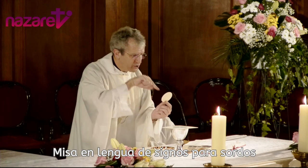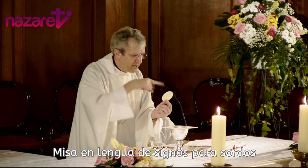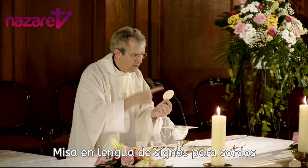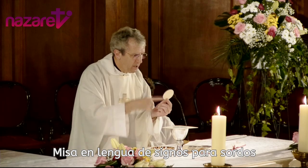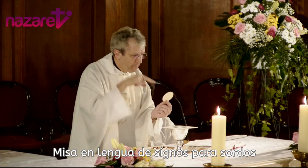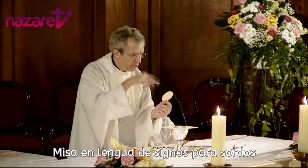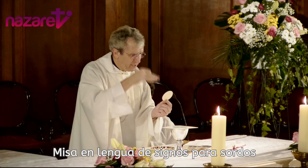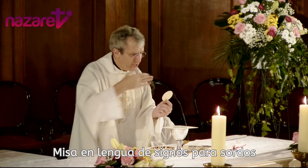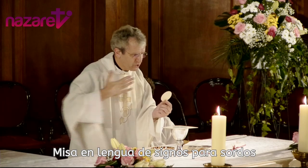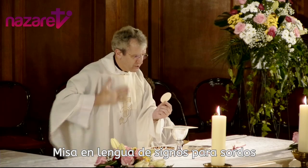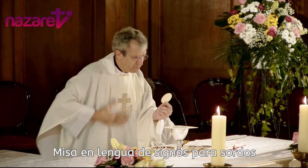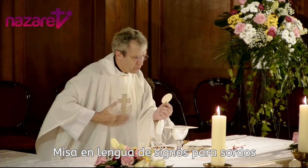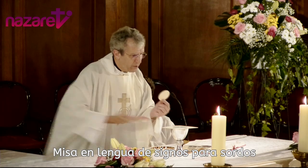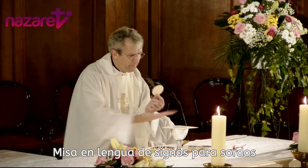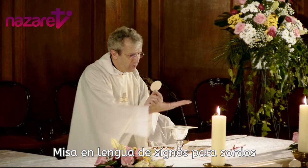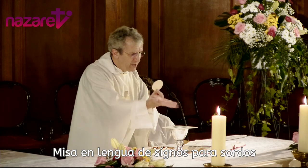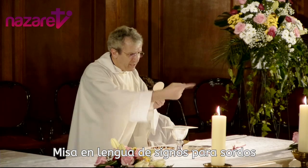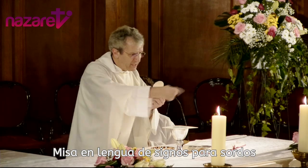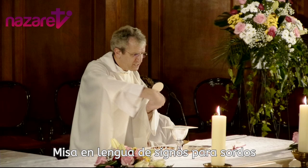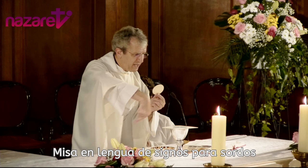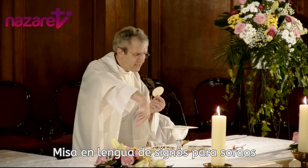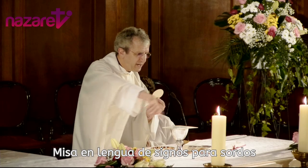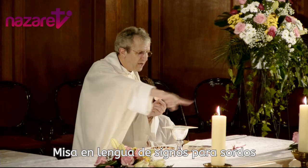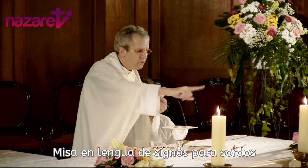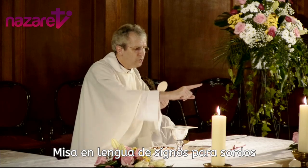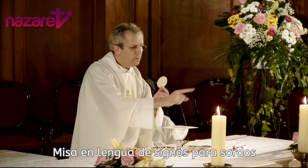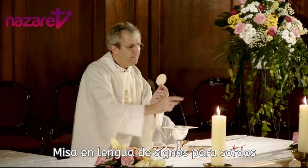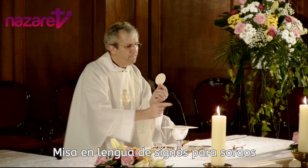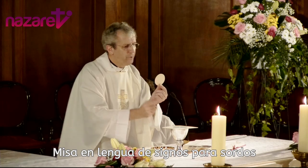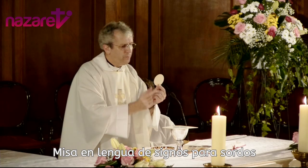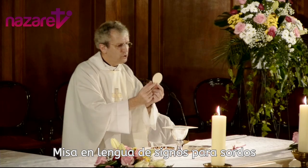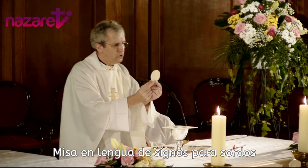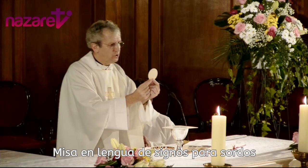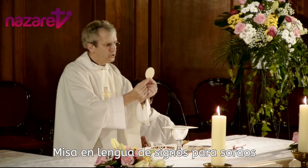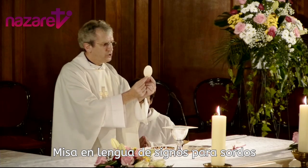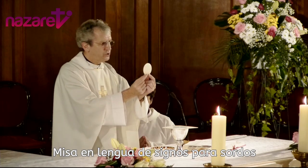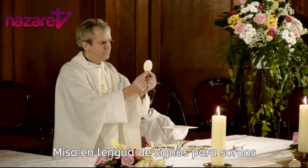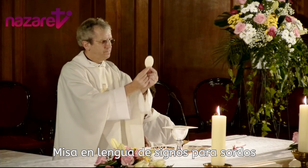él, porque esto es mi cuerpo, que será entregado por vosotros.